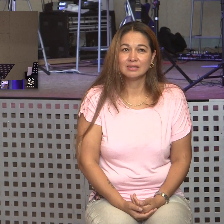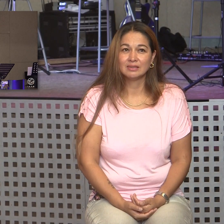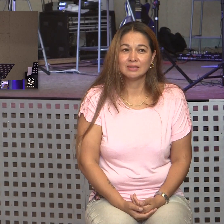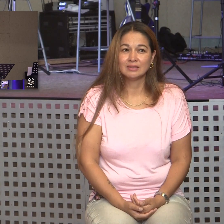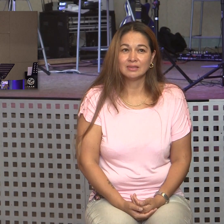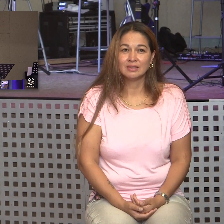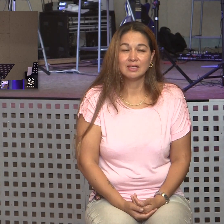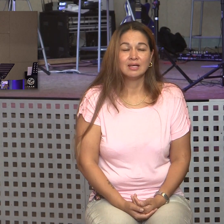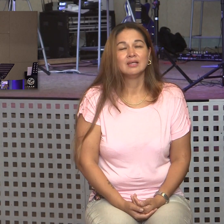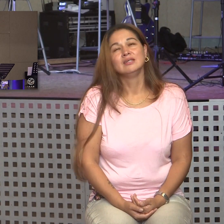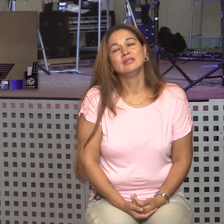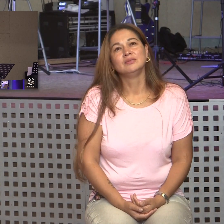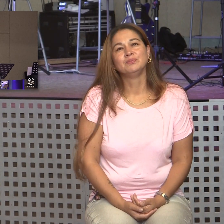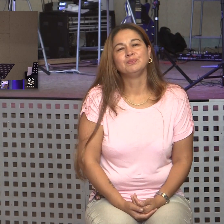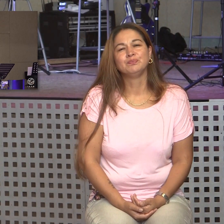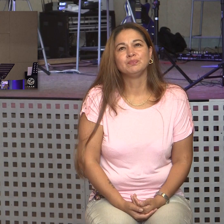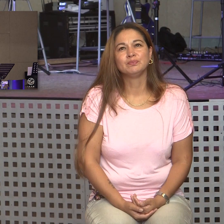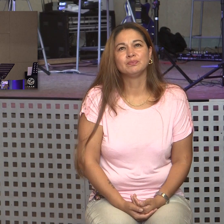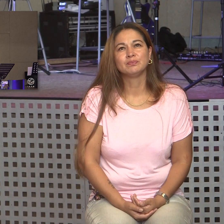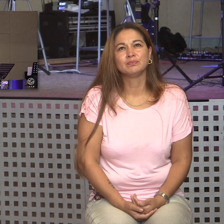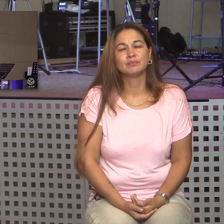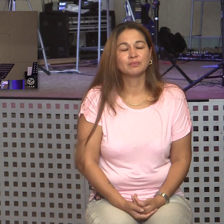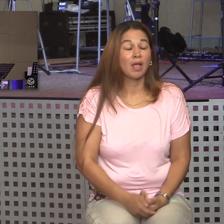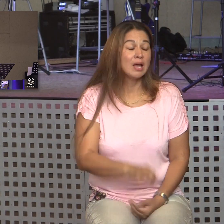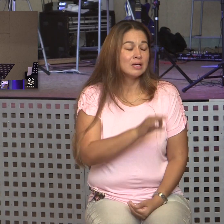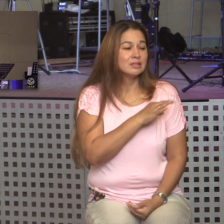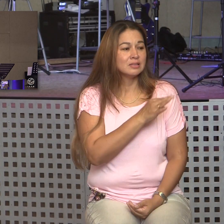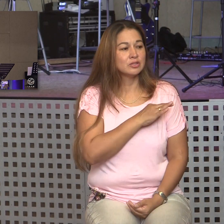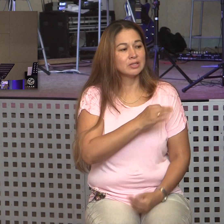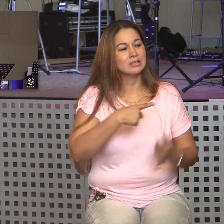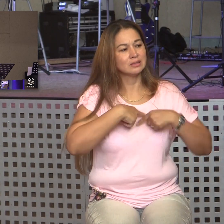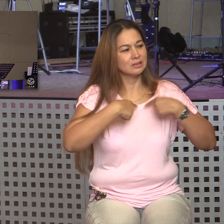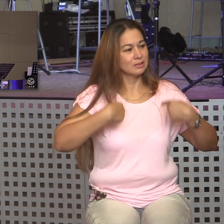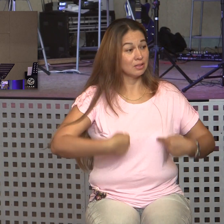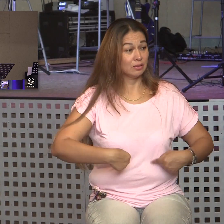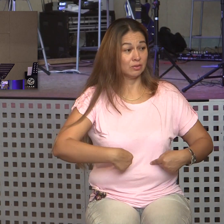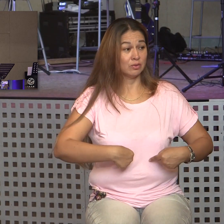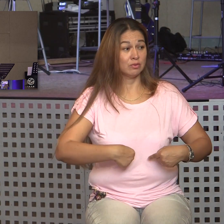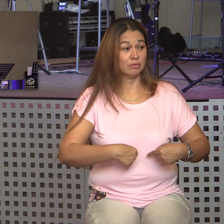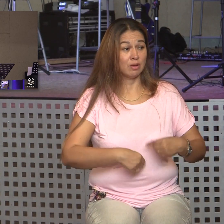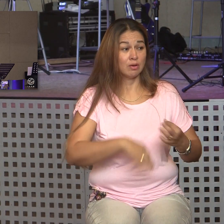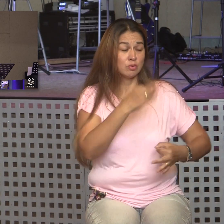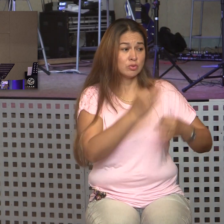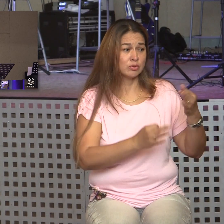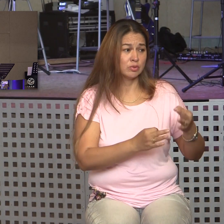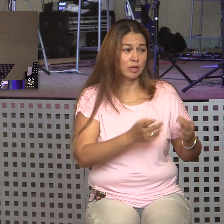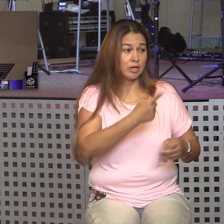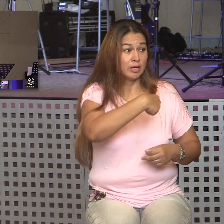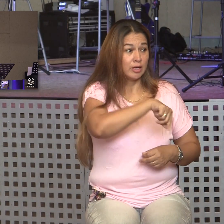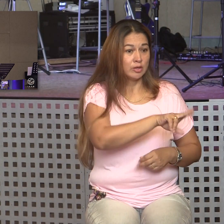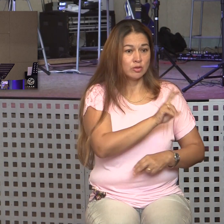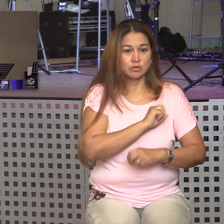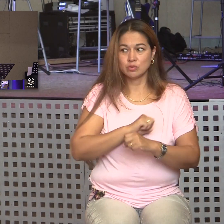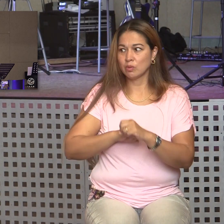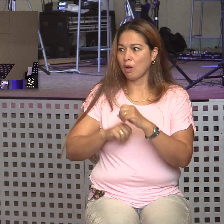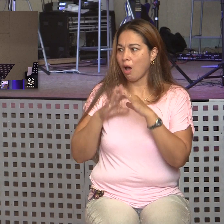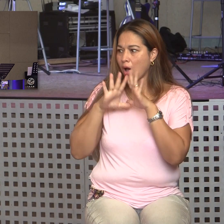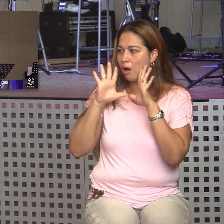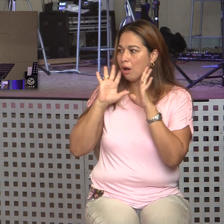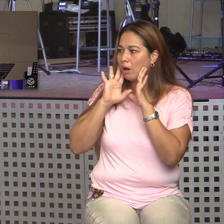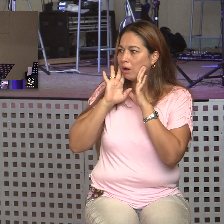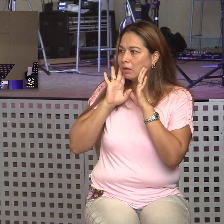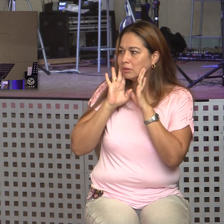Y sabiendo que eran hombres sin letras y del vulgo, se maravillaban y les